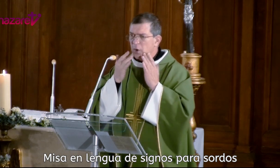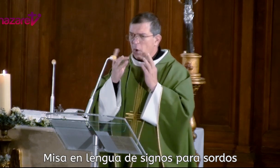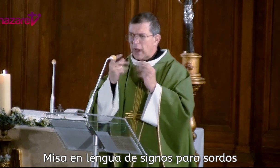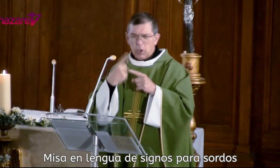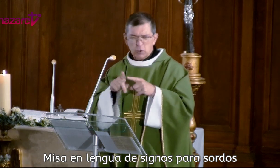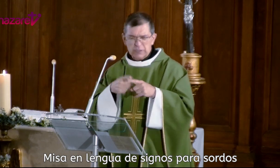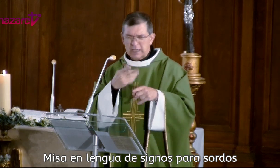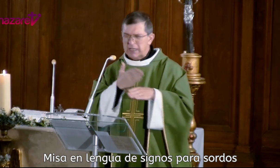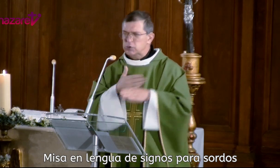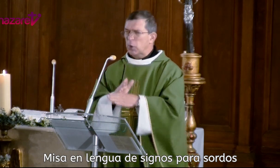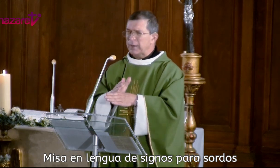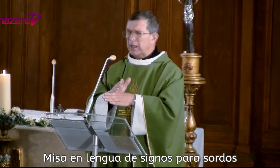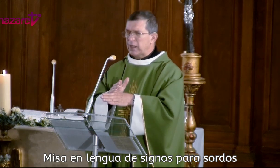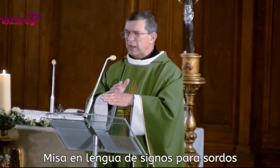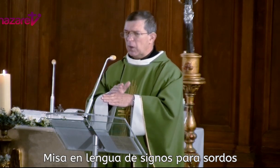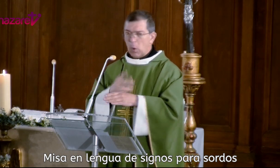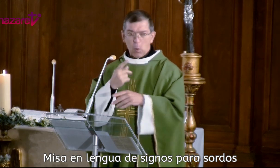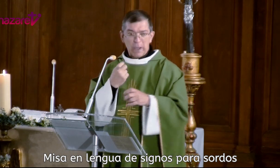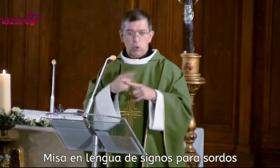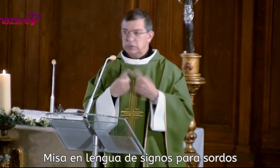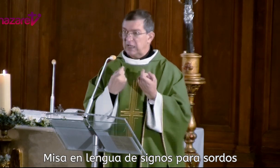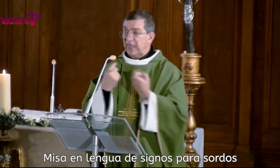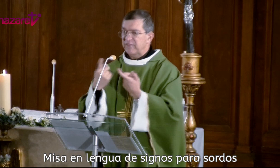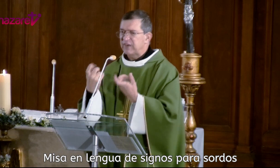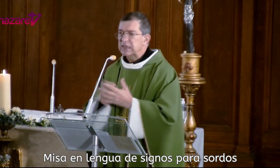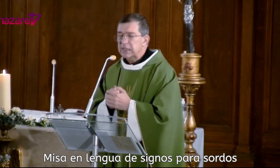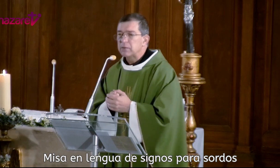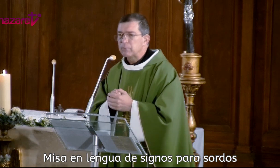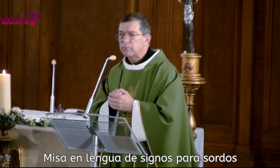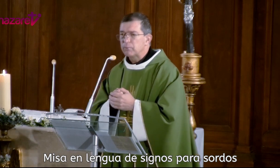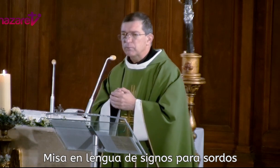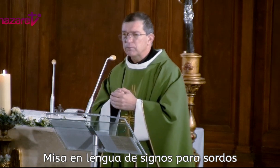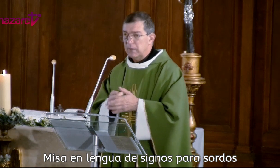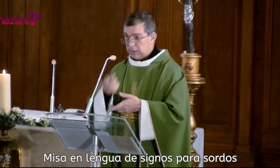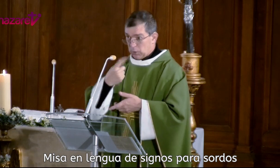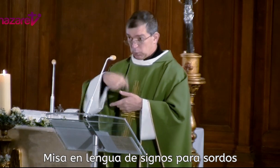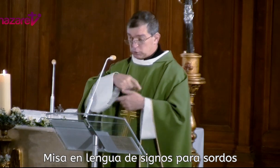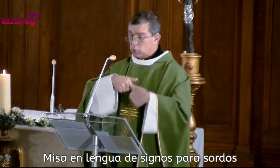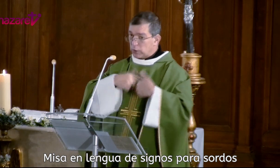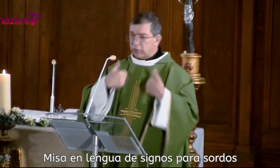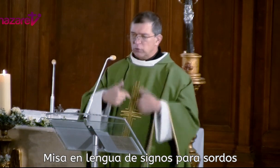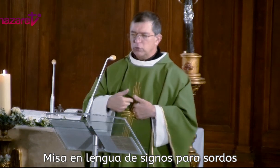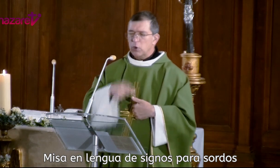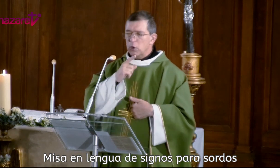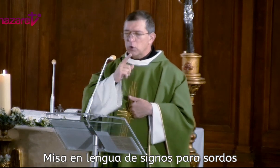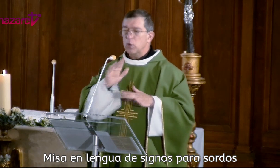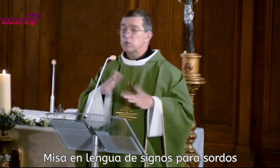¿Hay cosas que sobra o hay cosas que hace falta? En nuestro corazón, ¿cómo